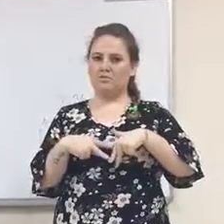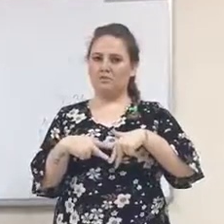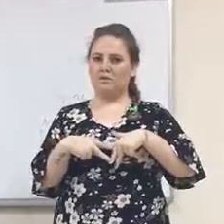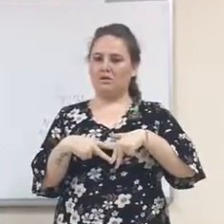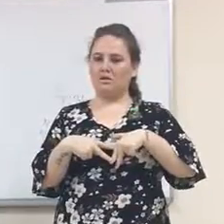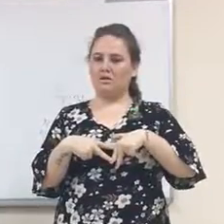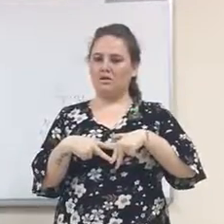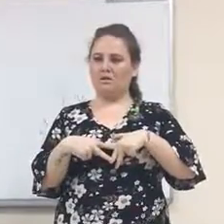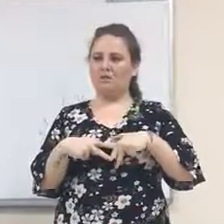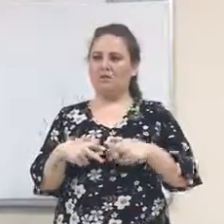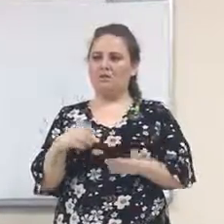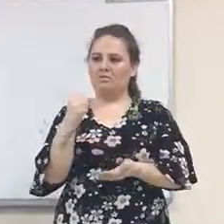mühür,